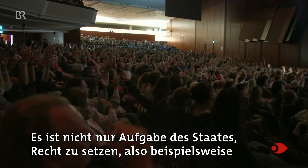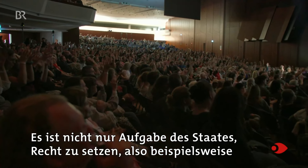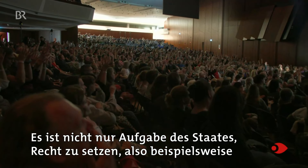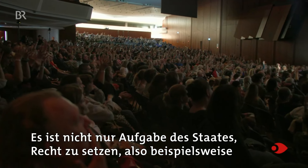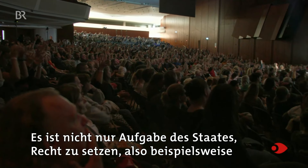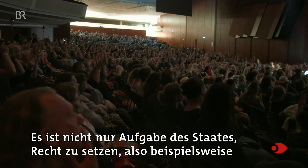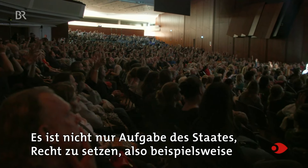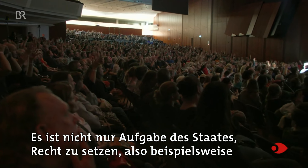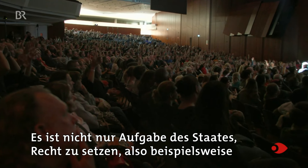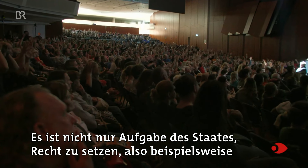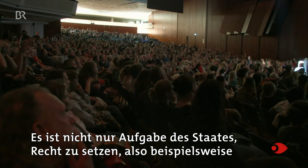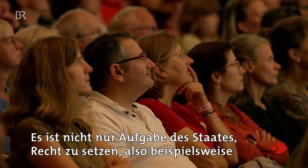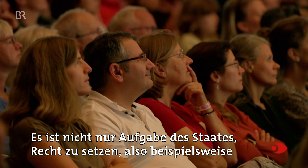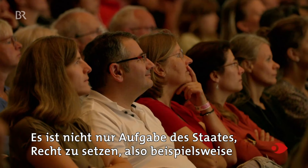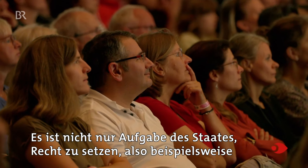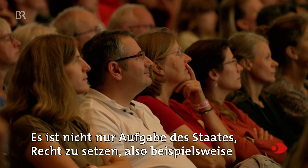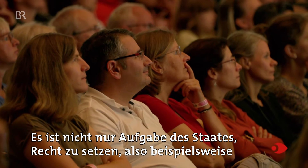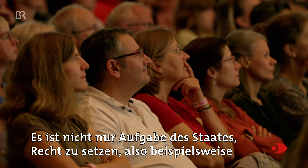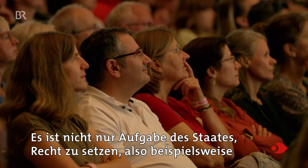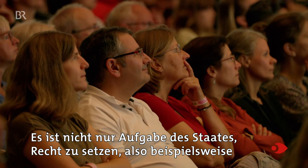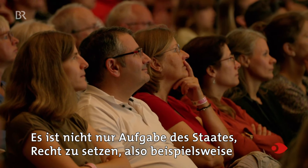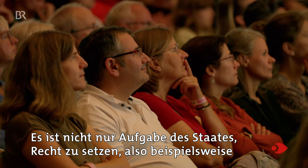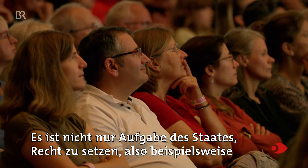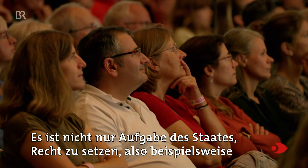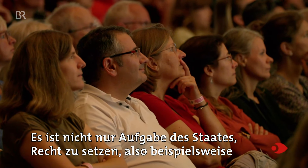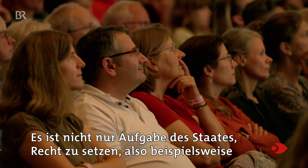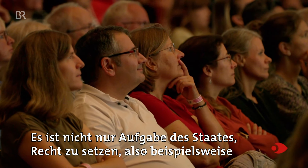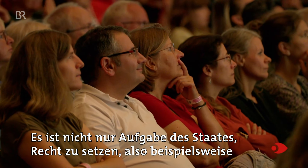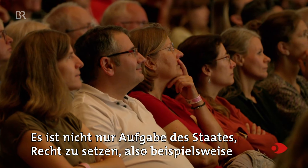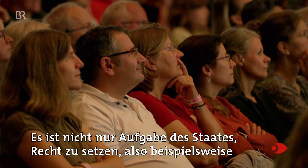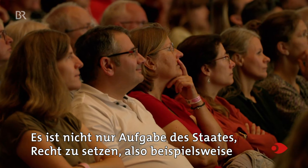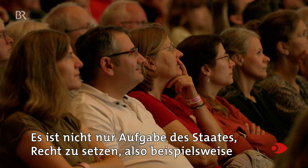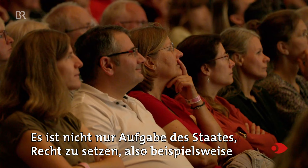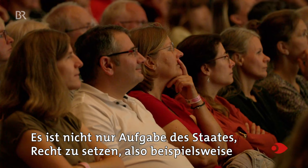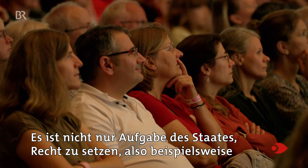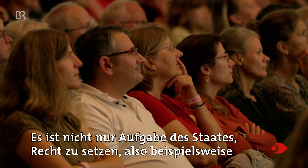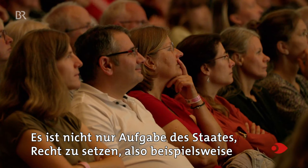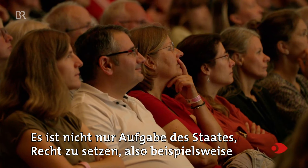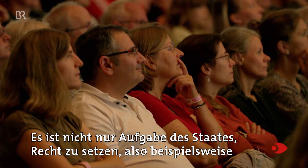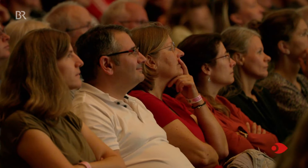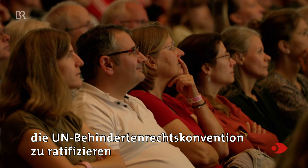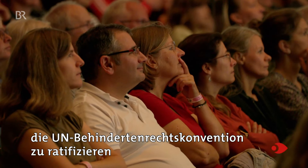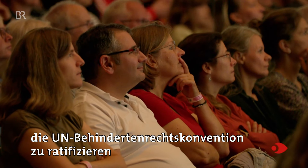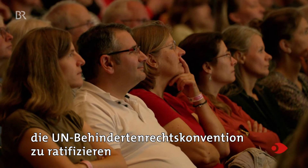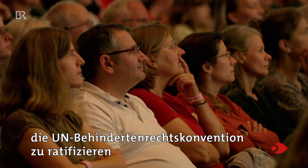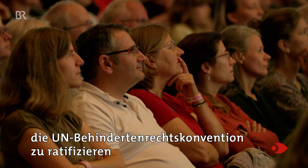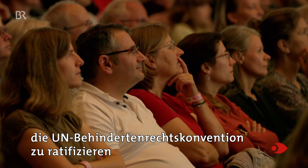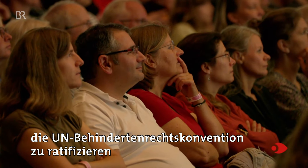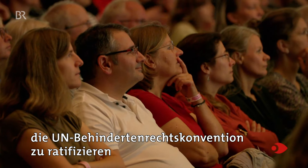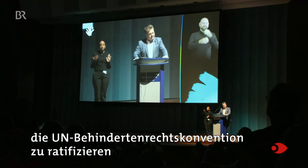Es ist nicht nur Aufgabe des Staates, Recht zu setzen, also beispielsweise